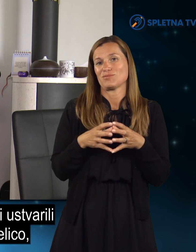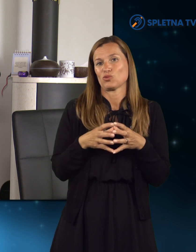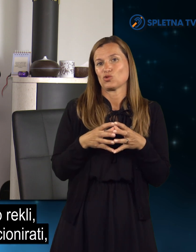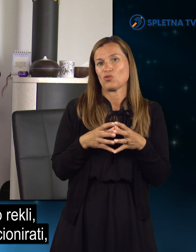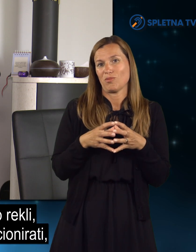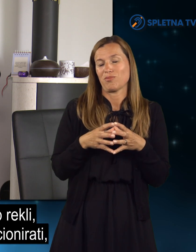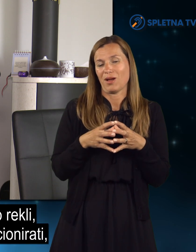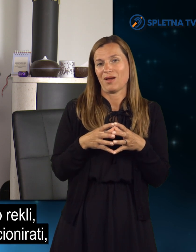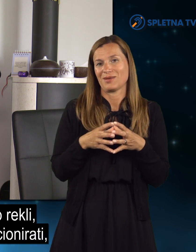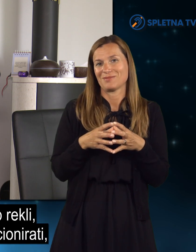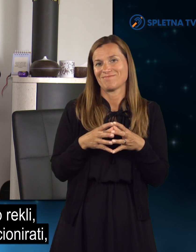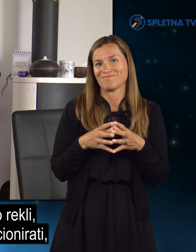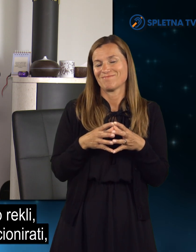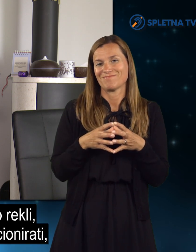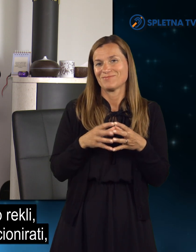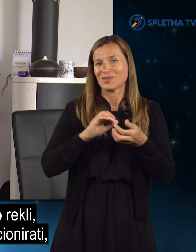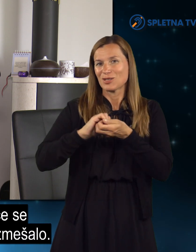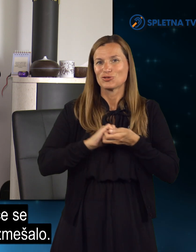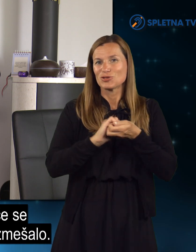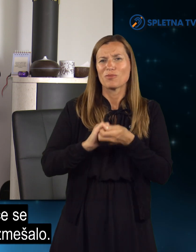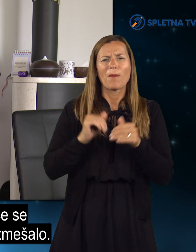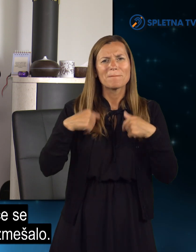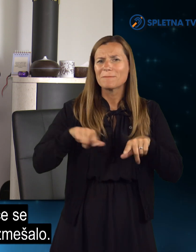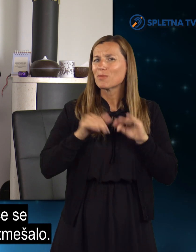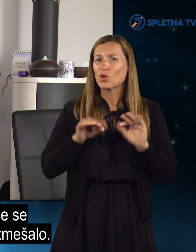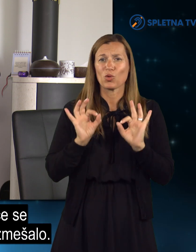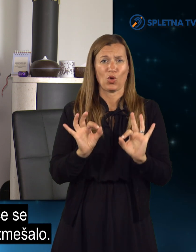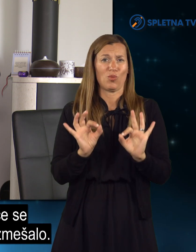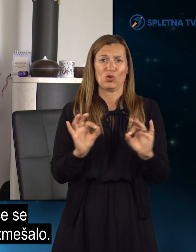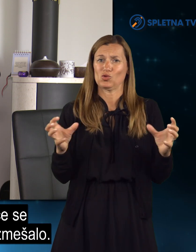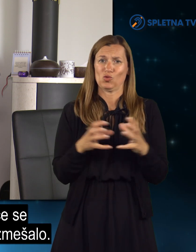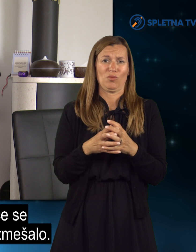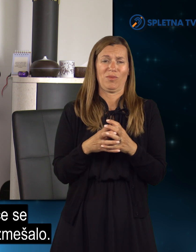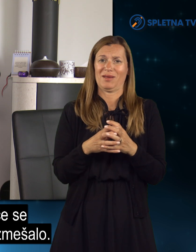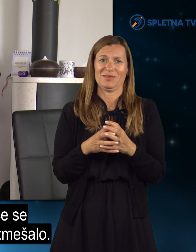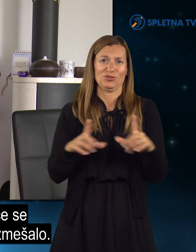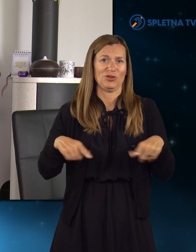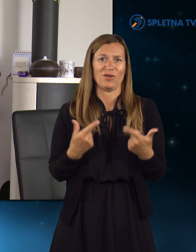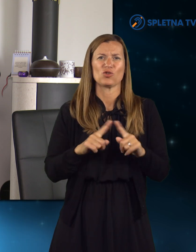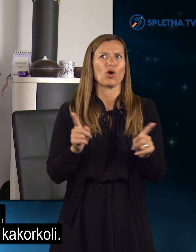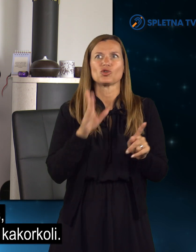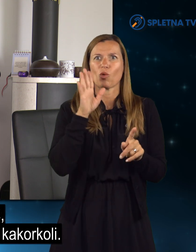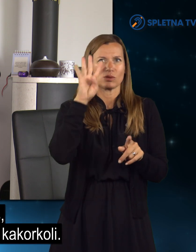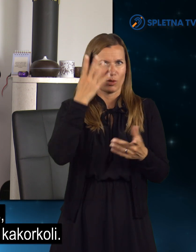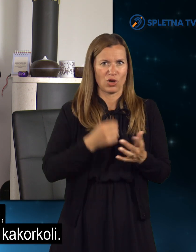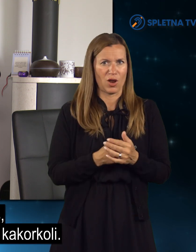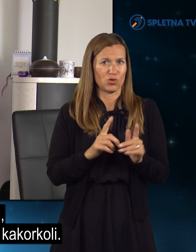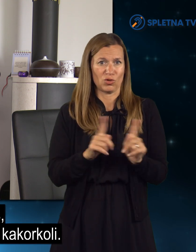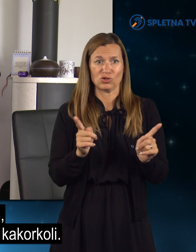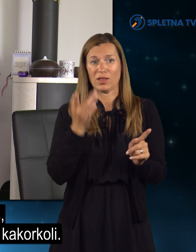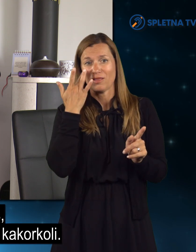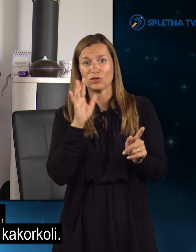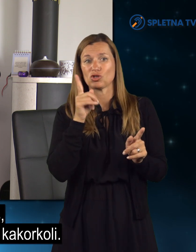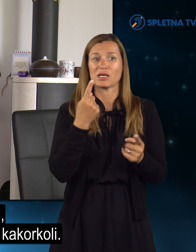tako da smo rekli, moramo funkcionirati, ker drugače se nam bo vsem zmešalo. pač ne veš, ali kaj se